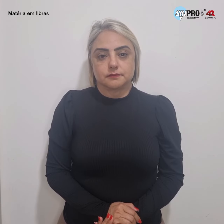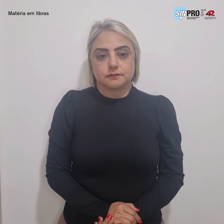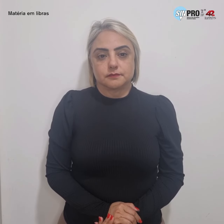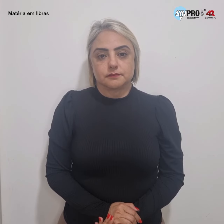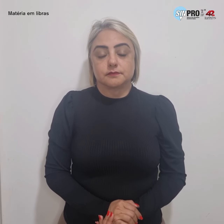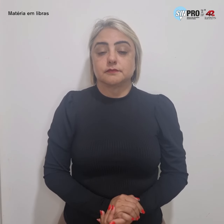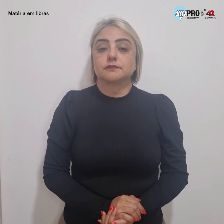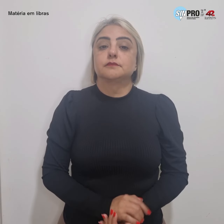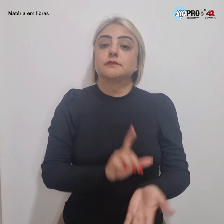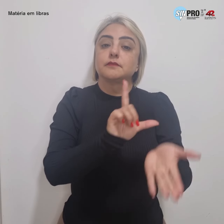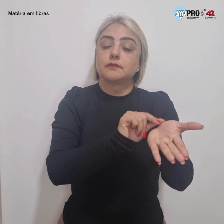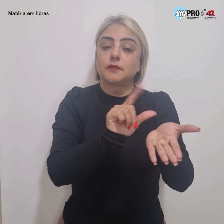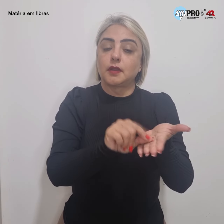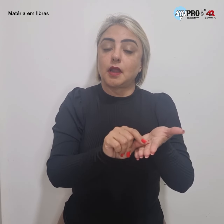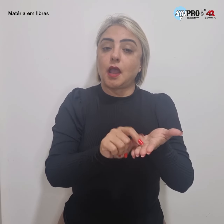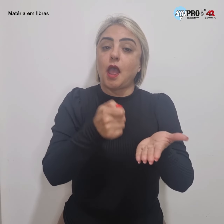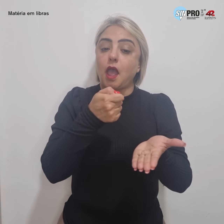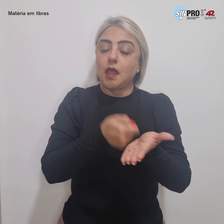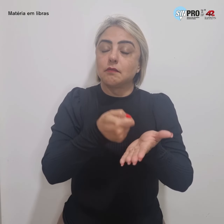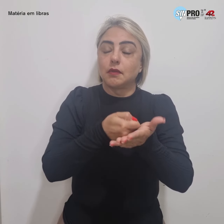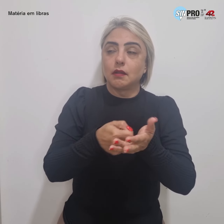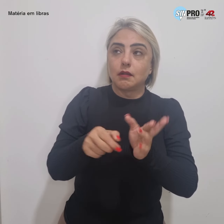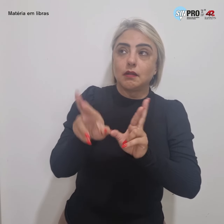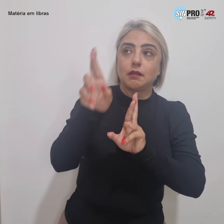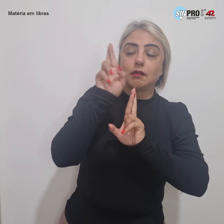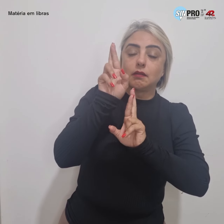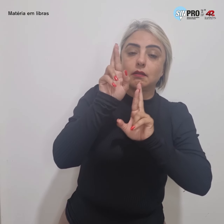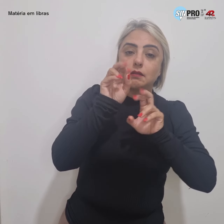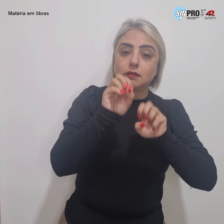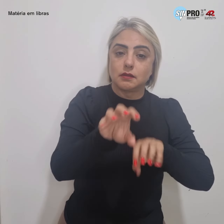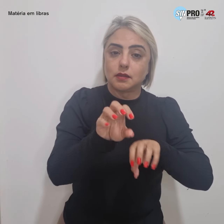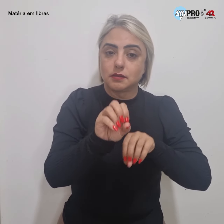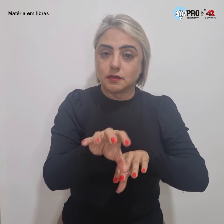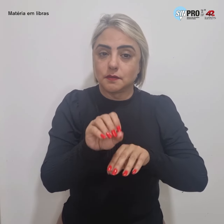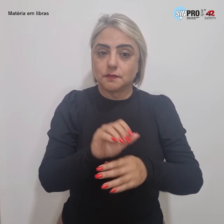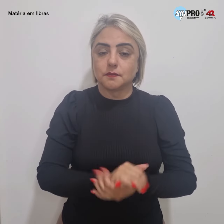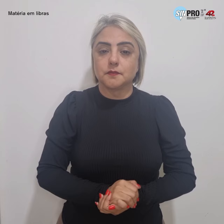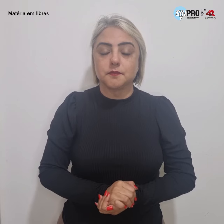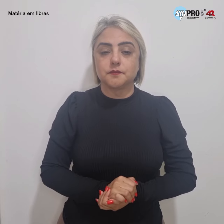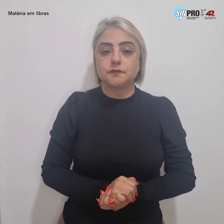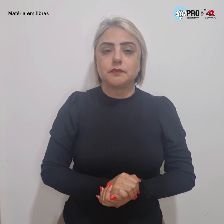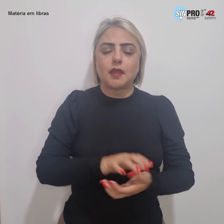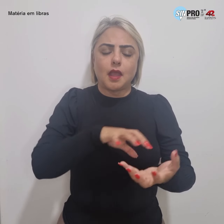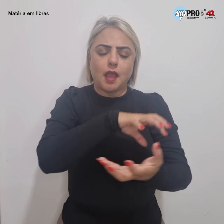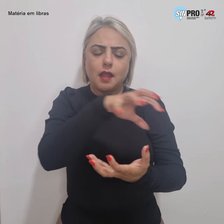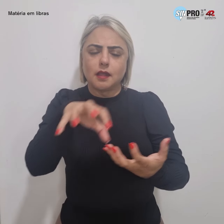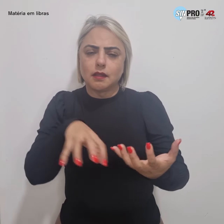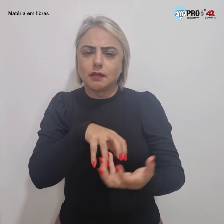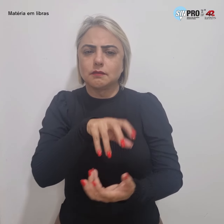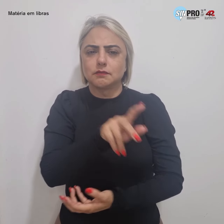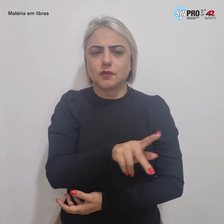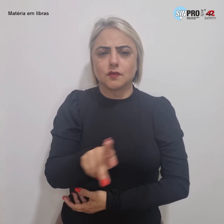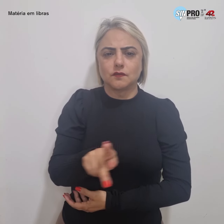Artigo: o dever da esperança na educação. A greve dos professores e